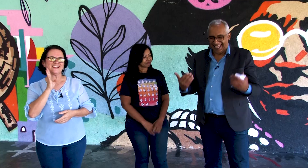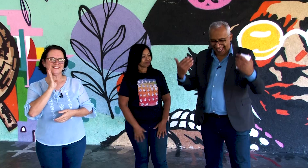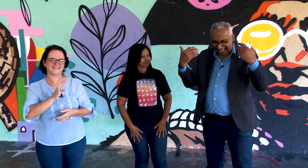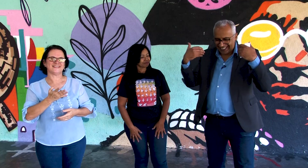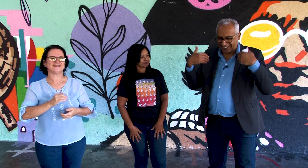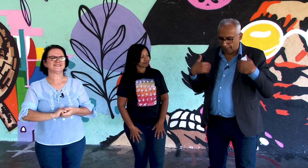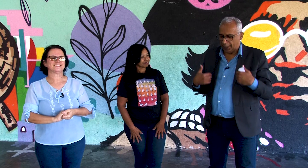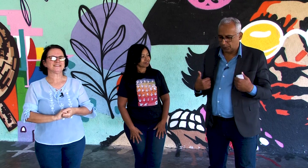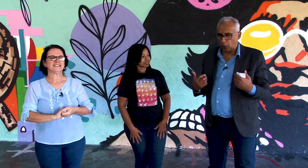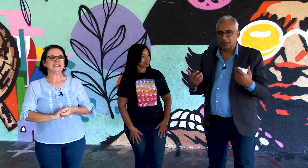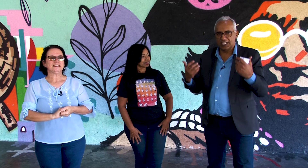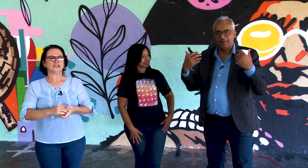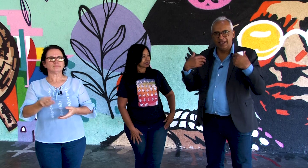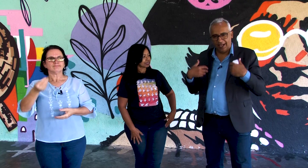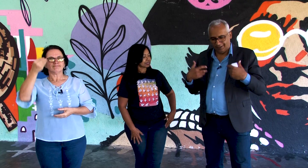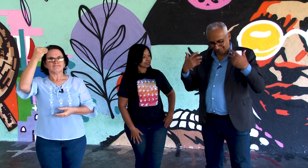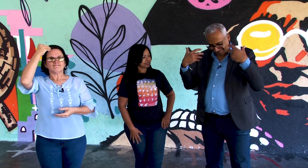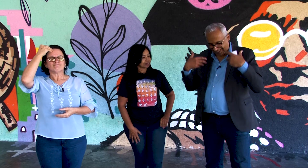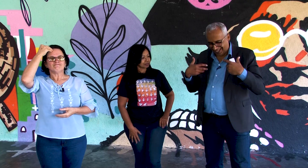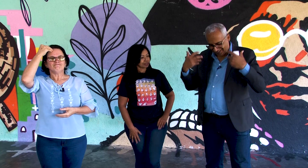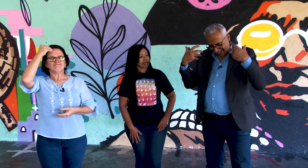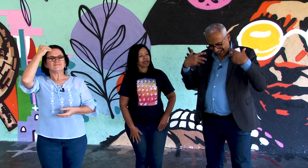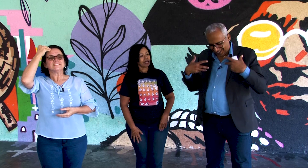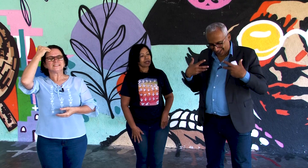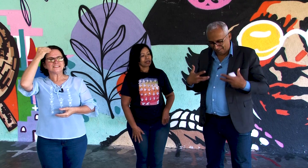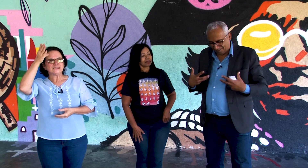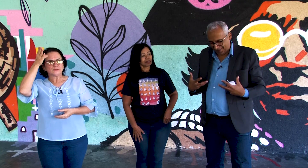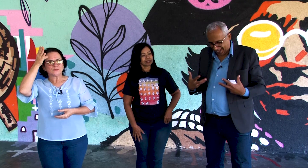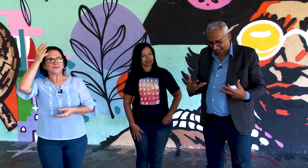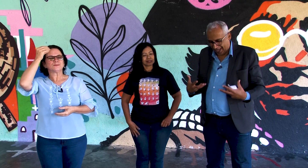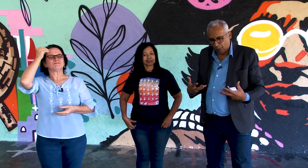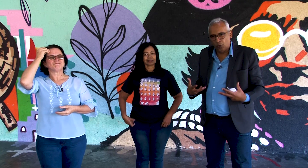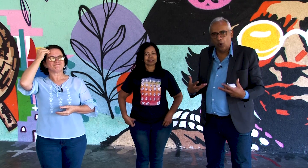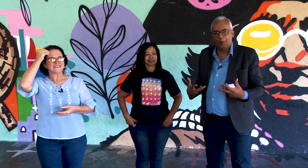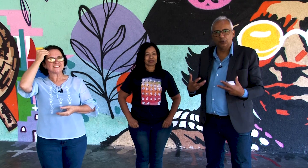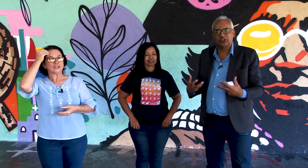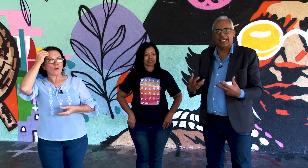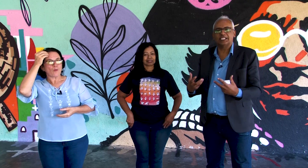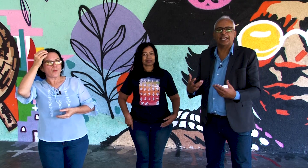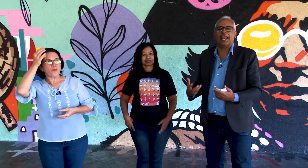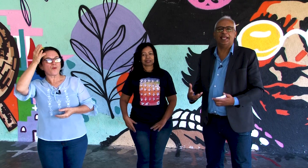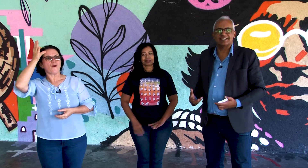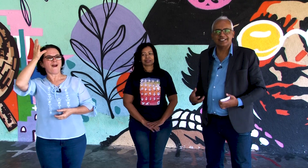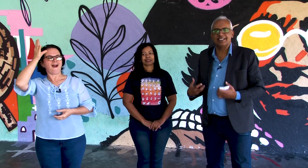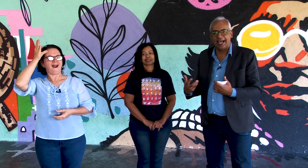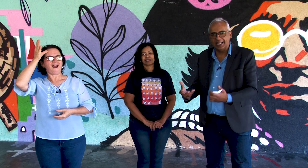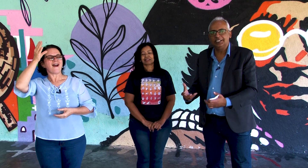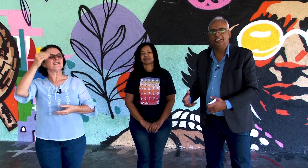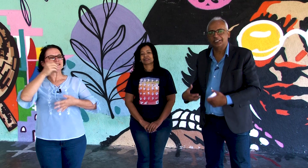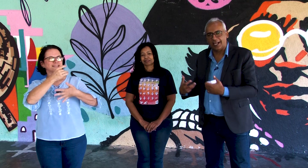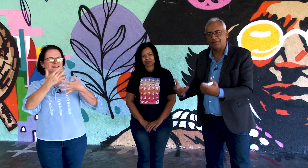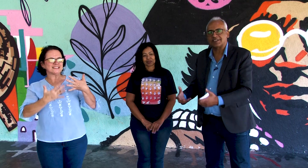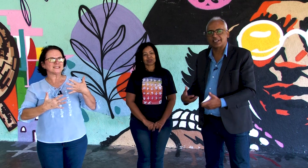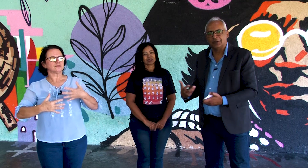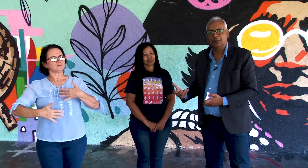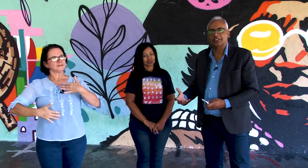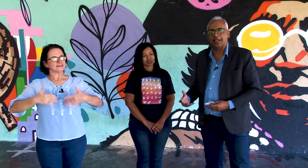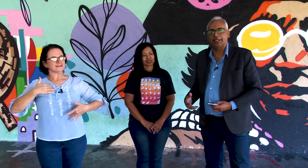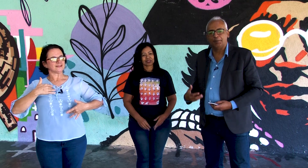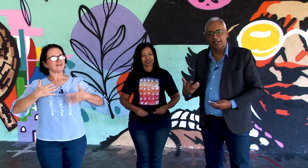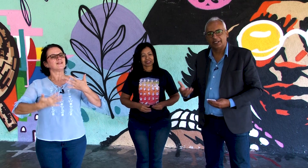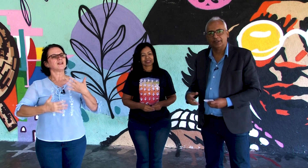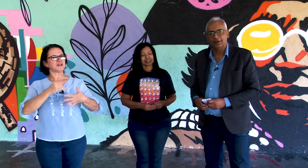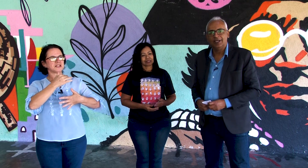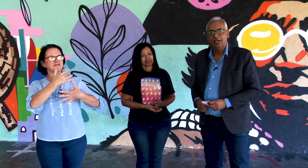seja, entra mesmo, é uma coisa que vem né? O corpo sente aquela necessidade de estar fazendo, de